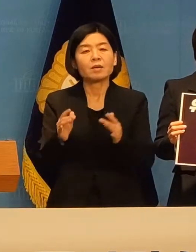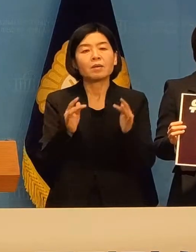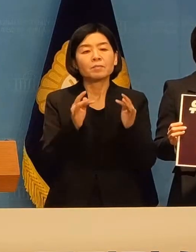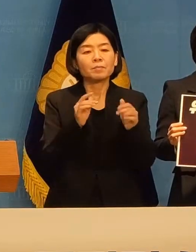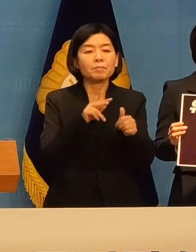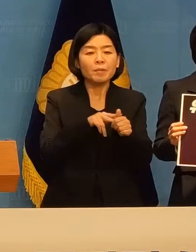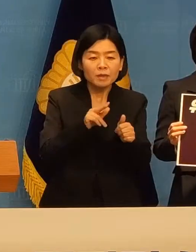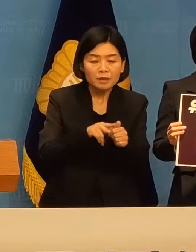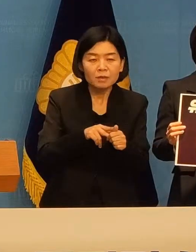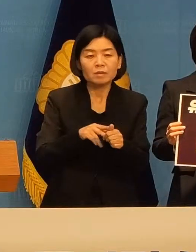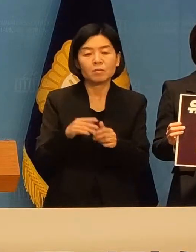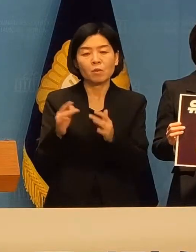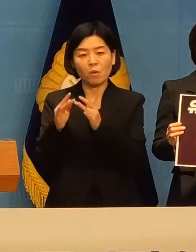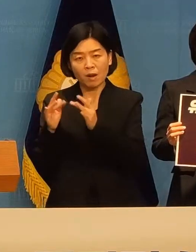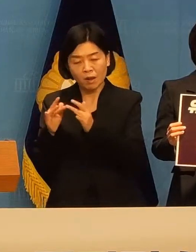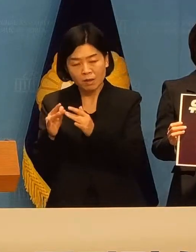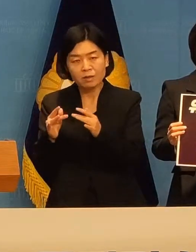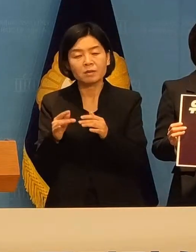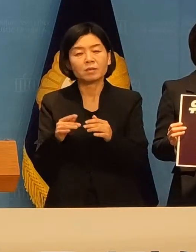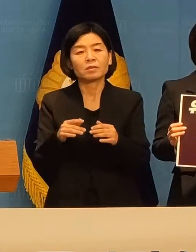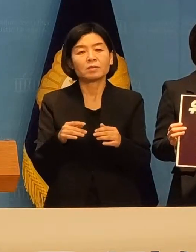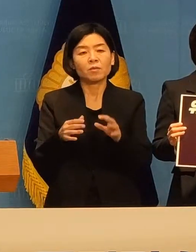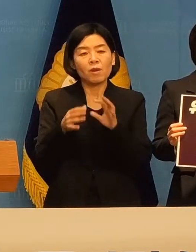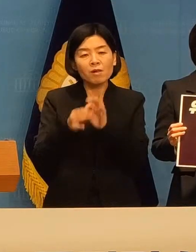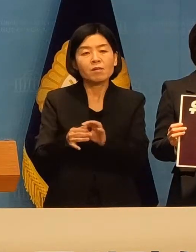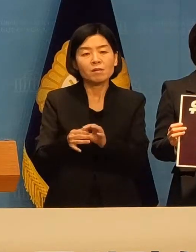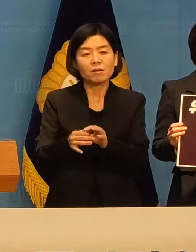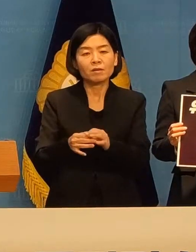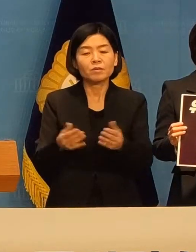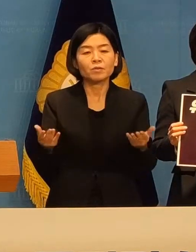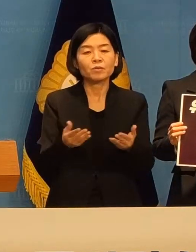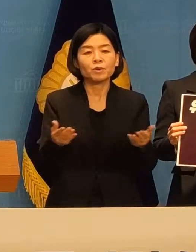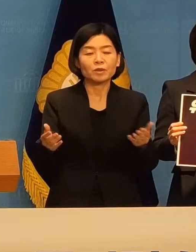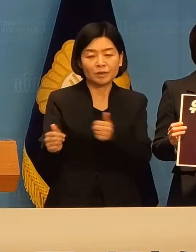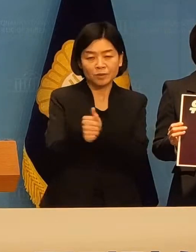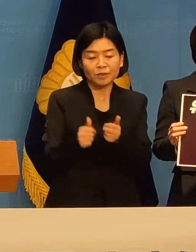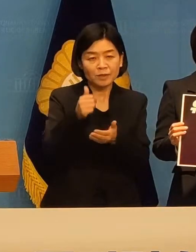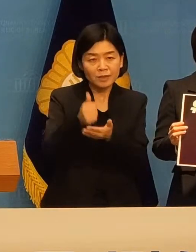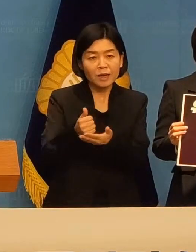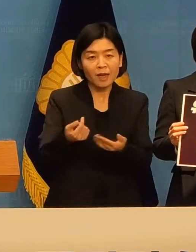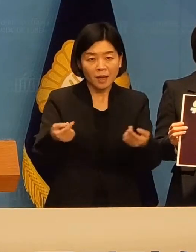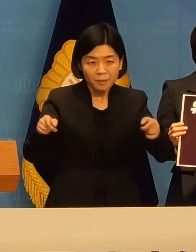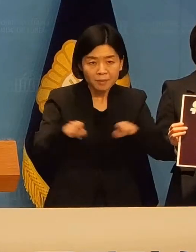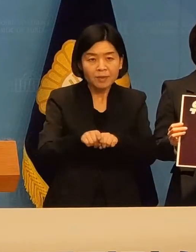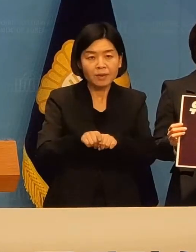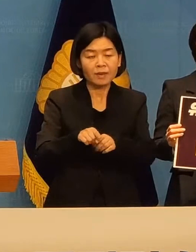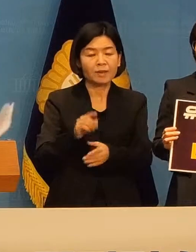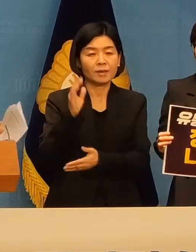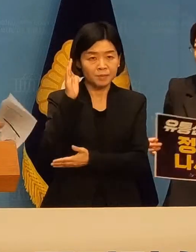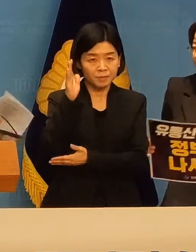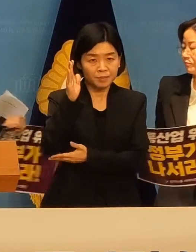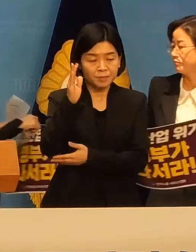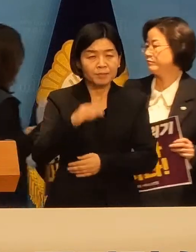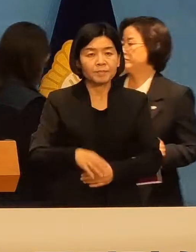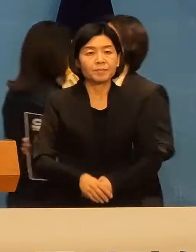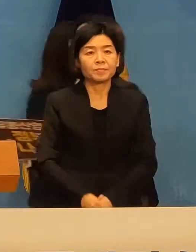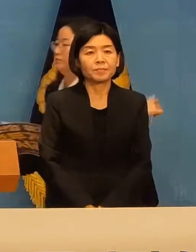사무국장님, 마지막으로 이동호 위원장님께서 기자회견문 낭독 순으로 하겠습니다.